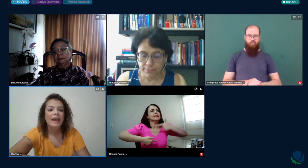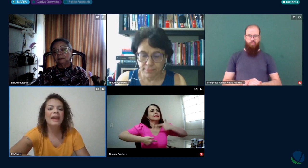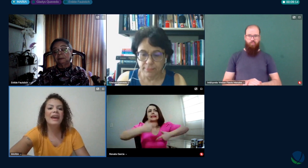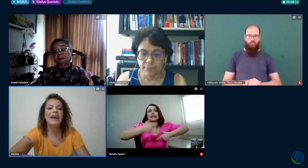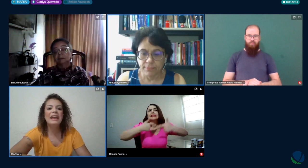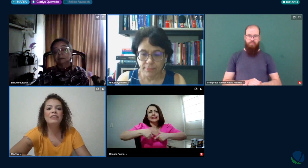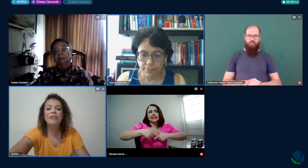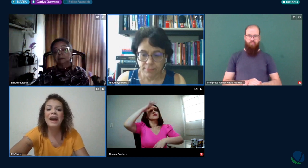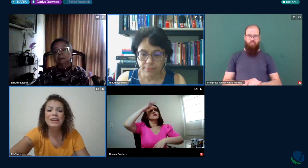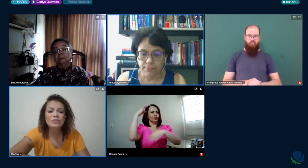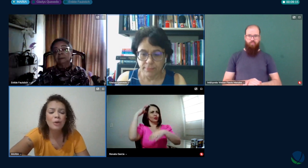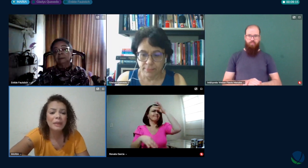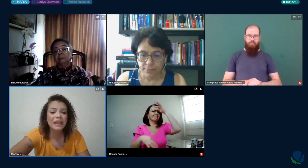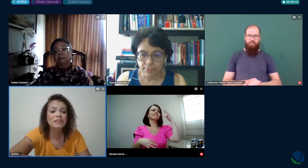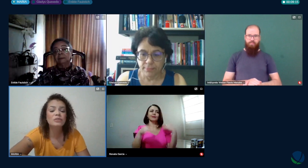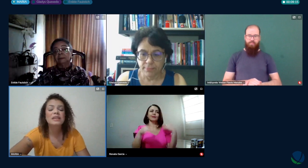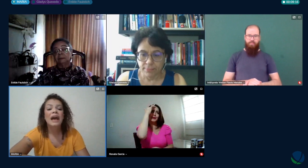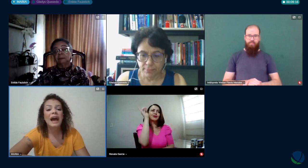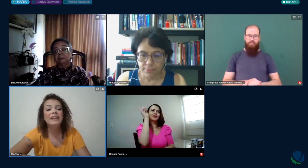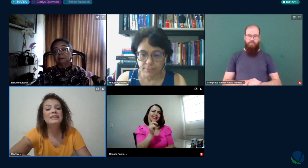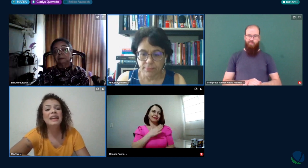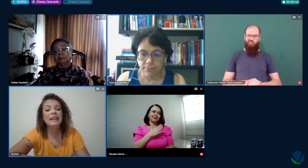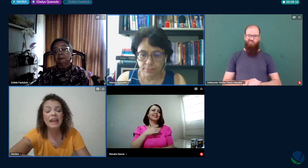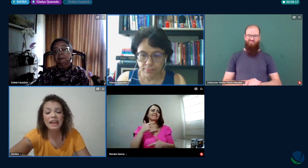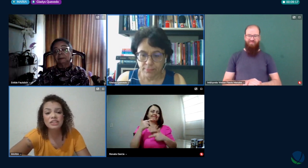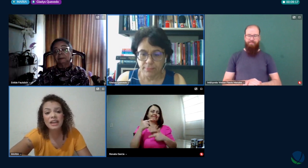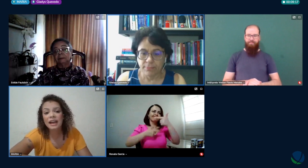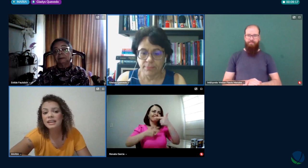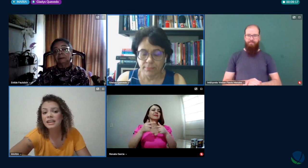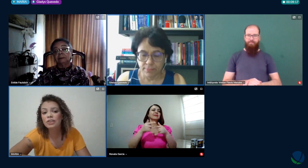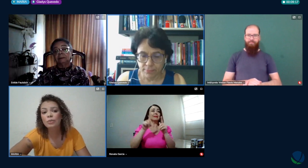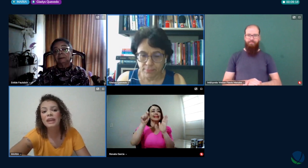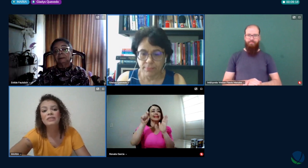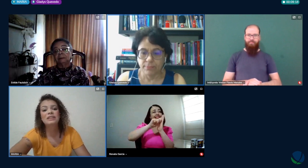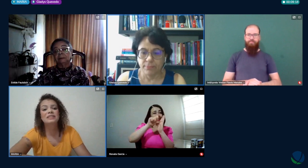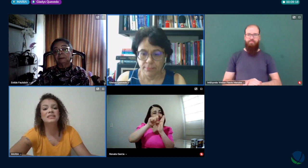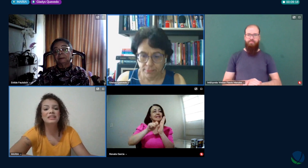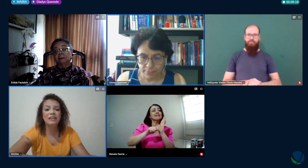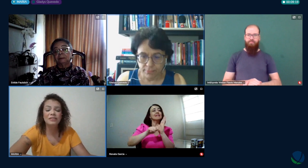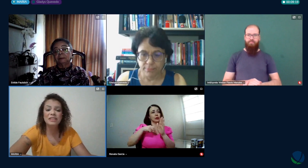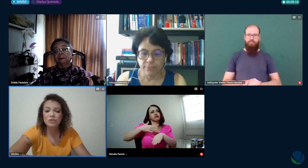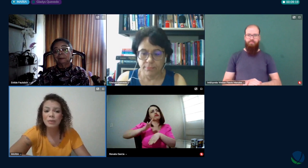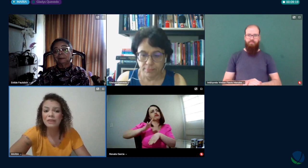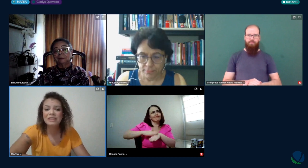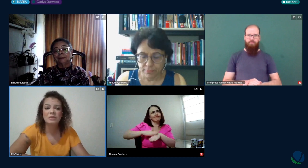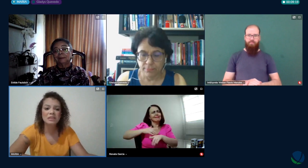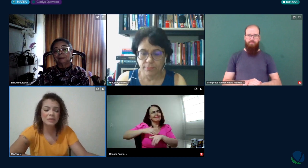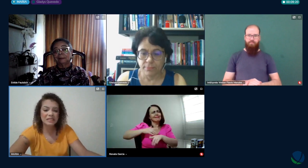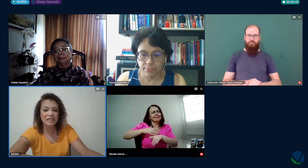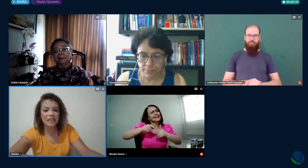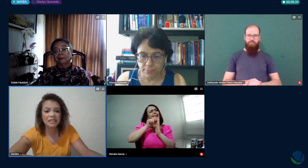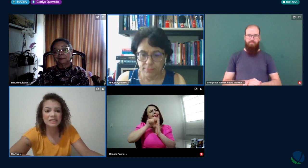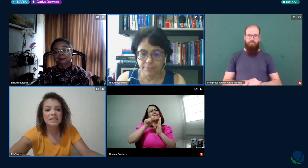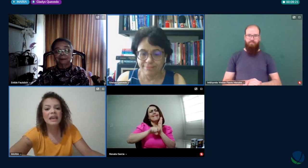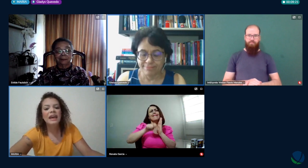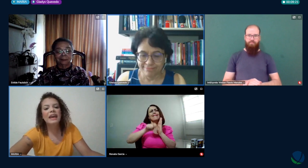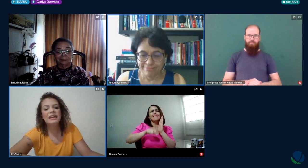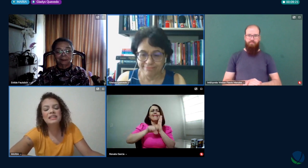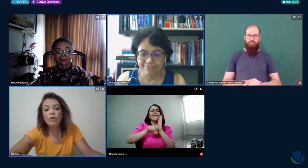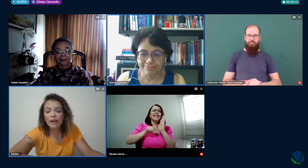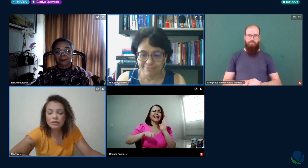complicador. Em vários momentos, a internet caía no meio das entrevistas, no meio das minhas